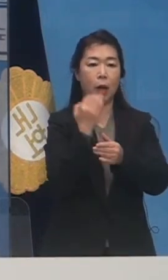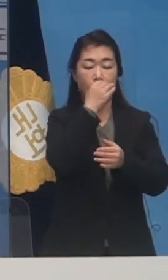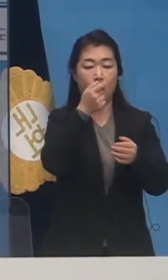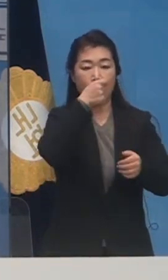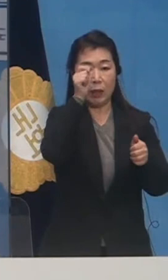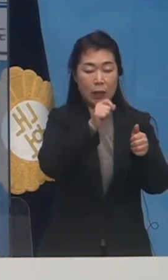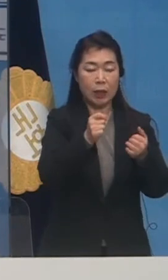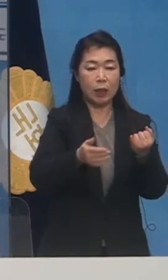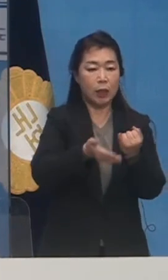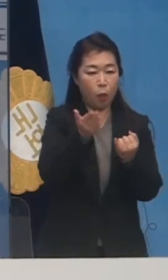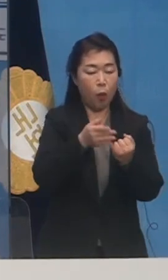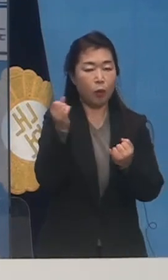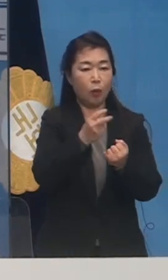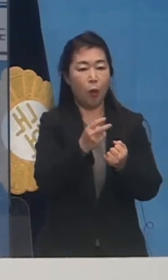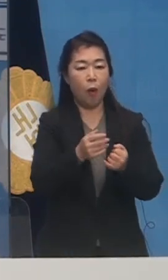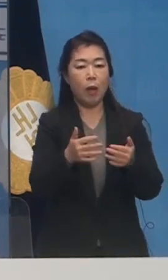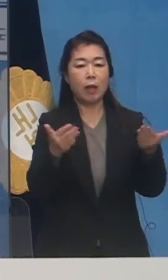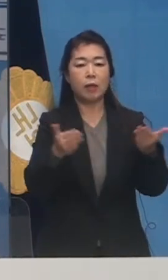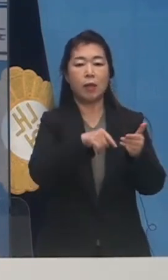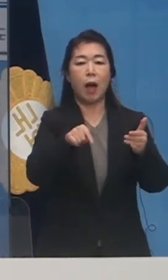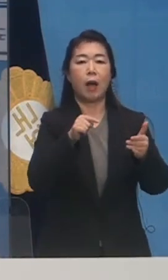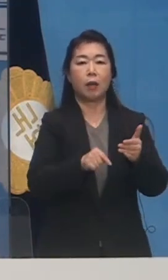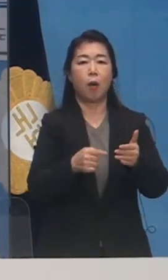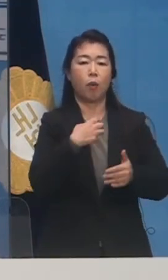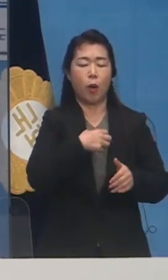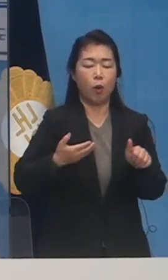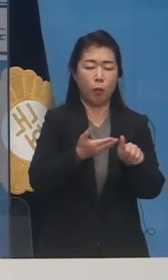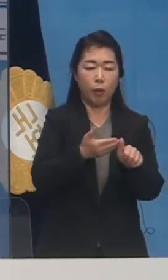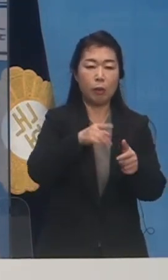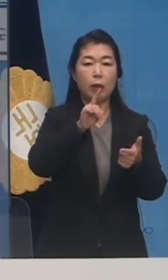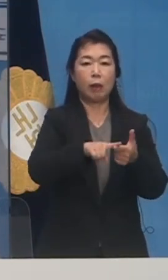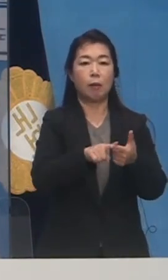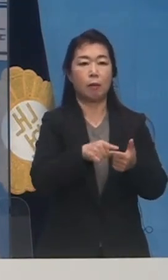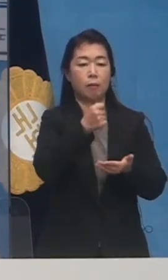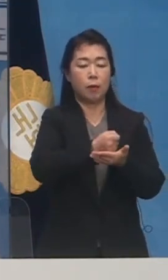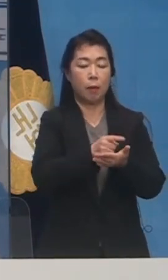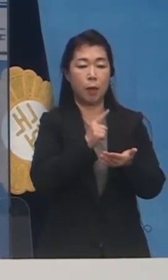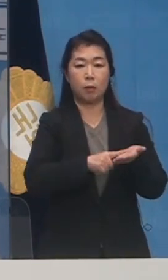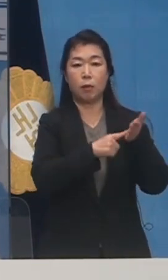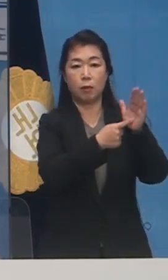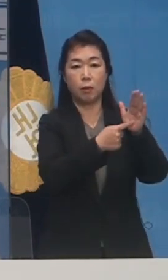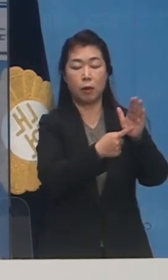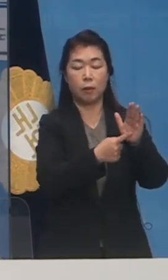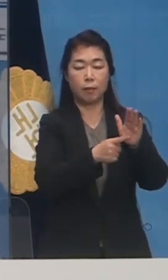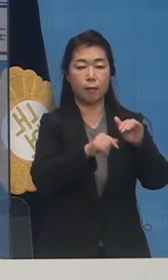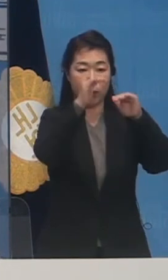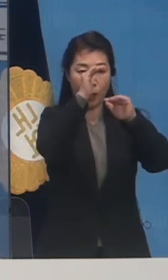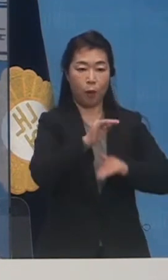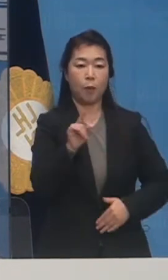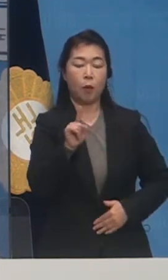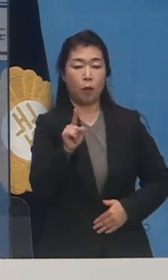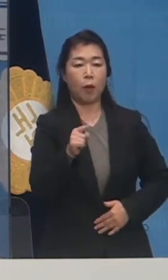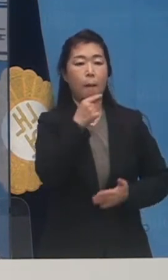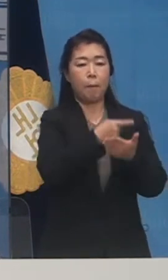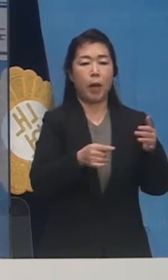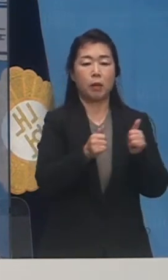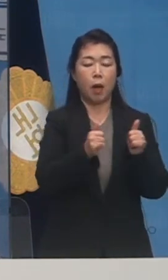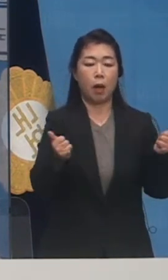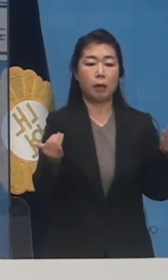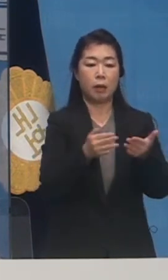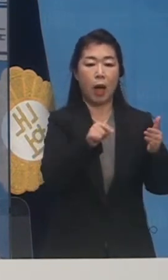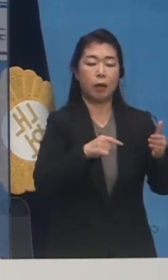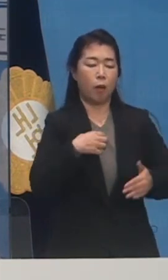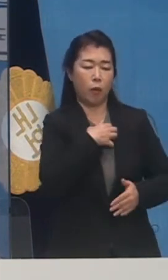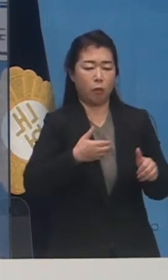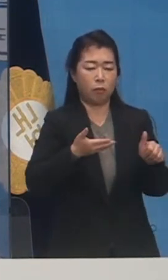대한 구미노동지청의 종결 처리 결과를 규탄합니다. 피해자들은 직장 내 괴롭힘으로